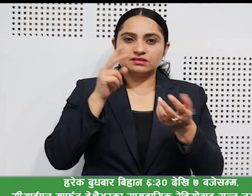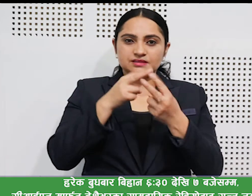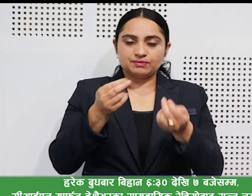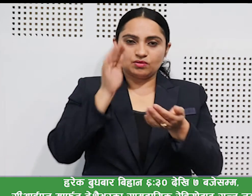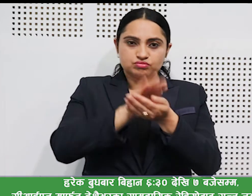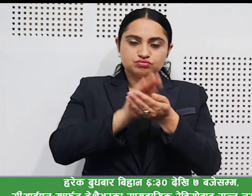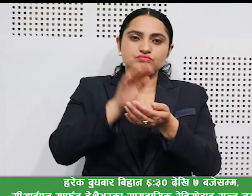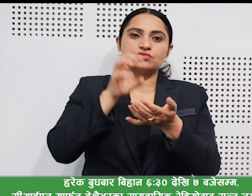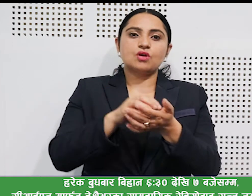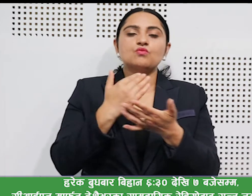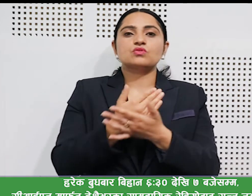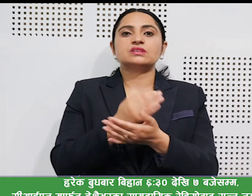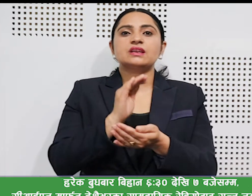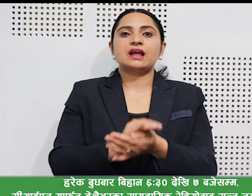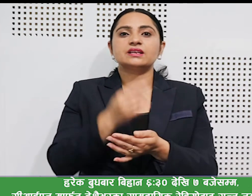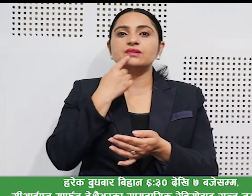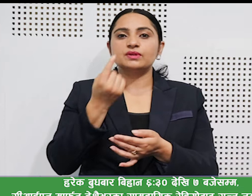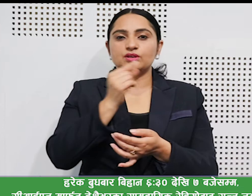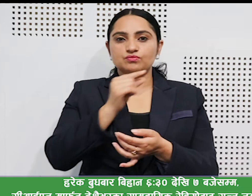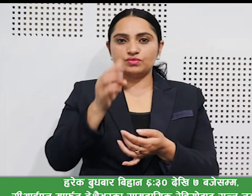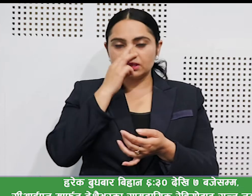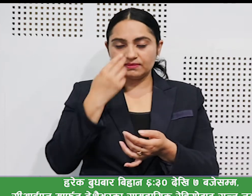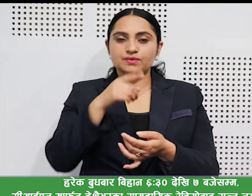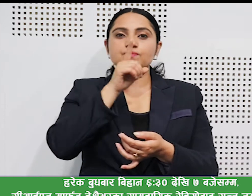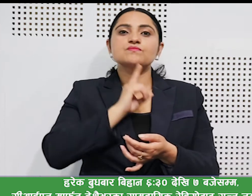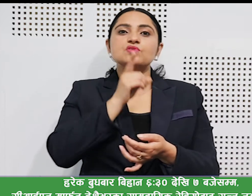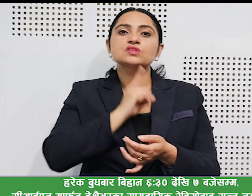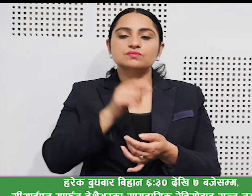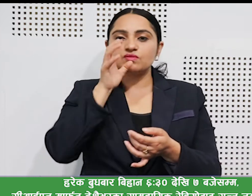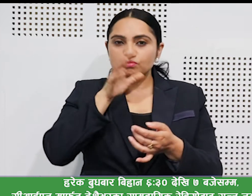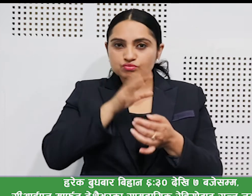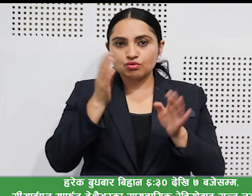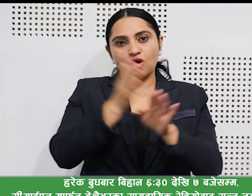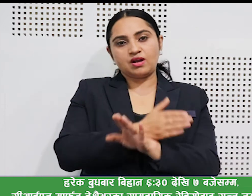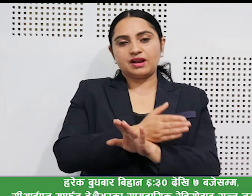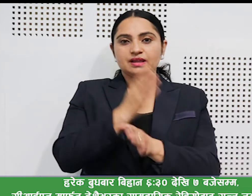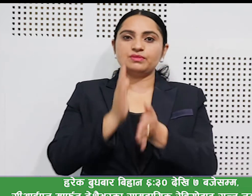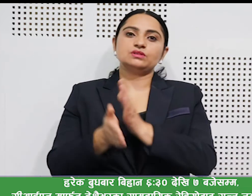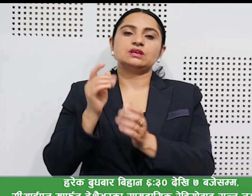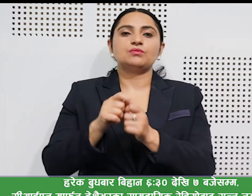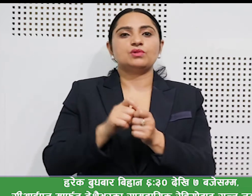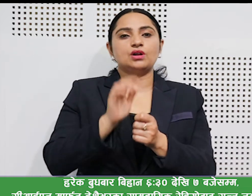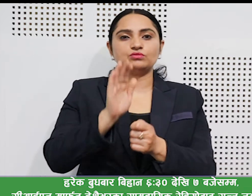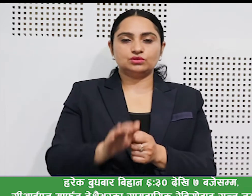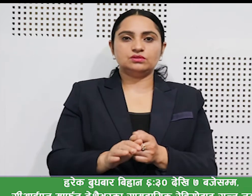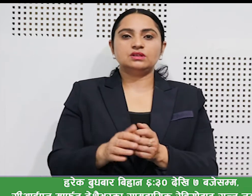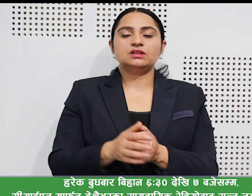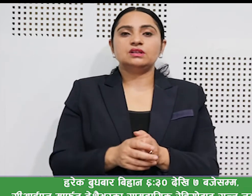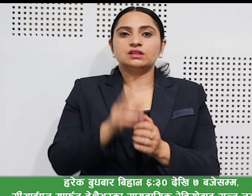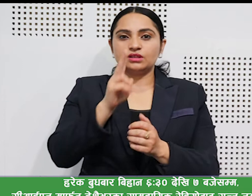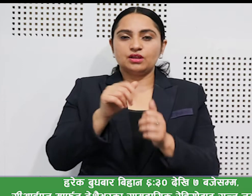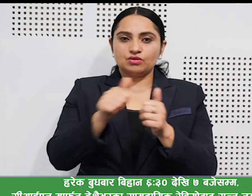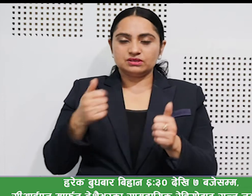त्यो खालको सामग्रीहरू गर्ने भन्ने विषयमा चाहिँ हामी हरेक वर्षको मनसुन पूर्व तयारी तथा प्रतिकार योजनामा पनि राख्छौँ र त्यही अनुसार हाम्रा